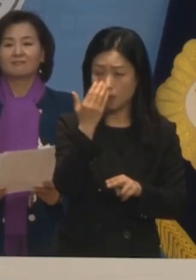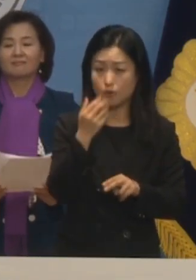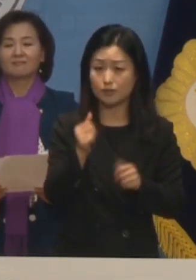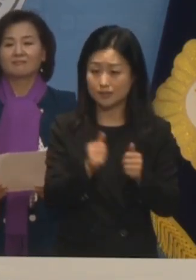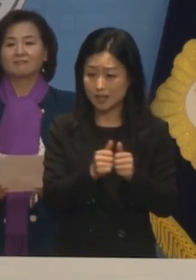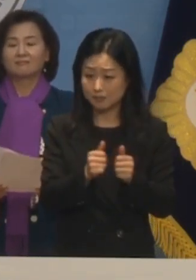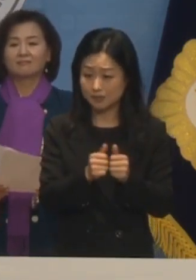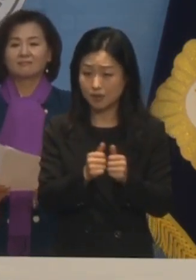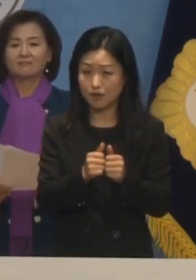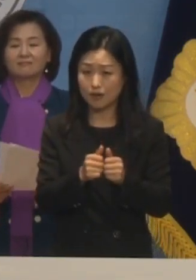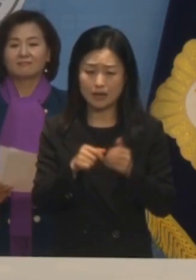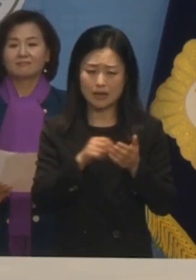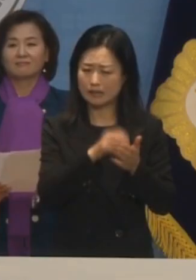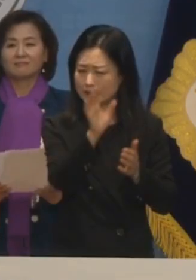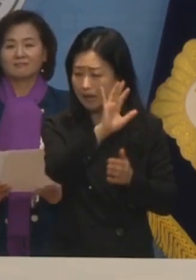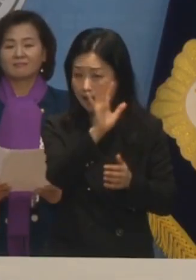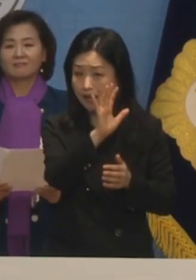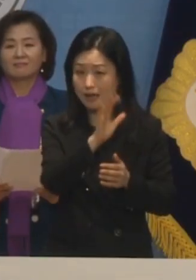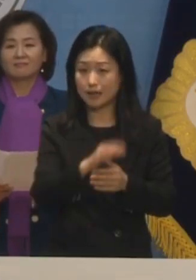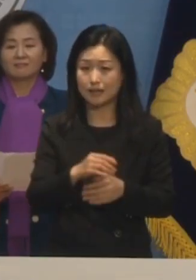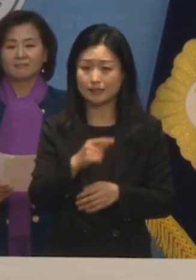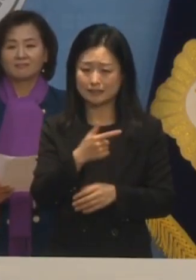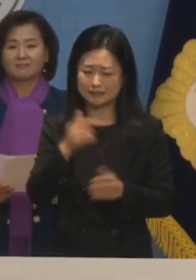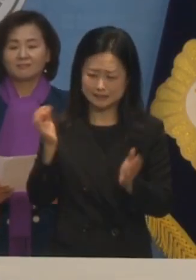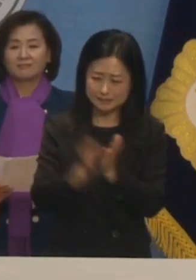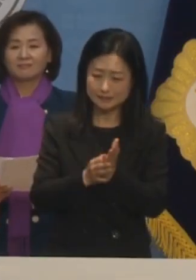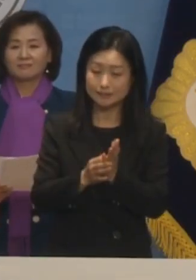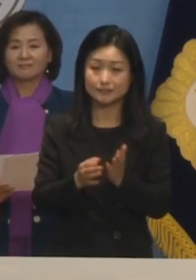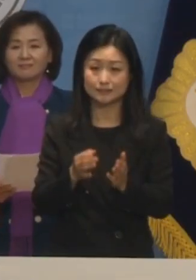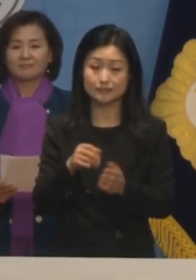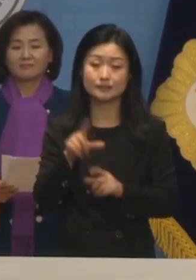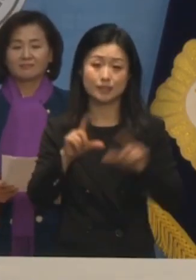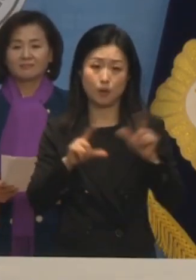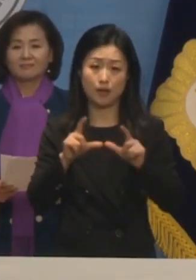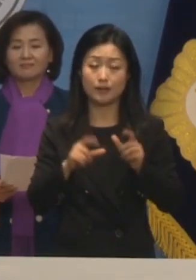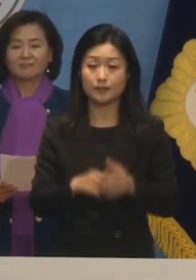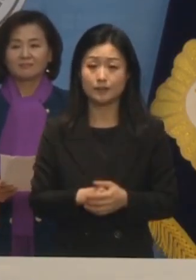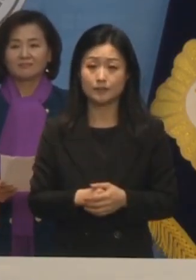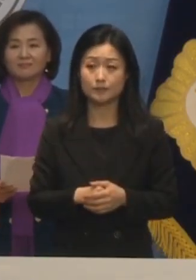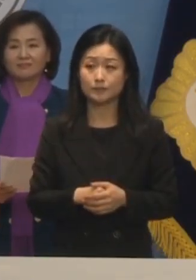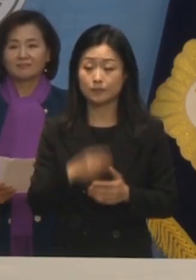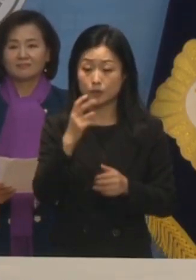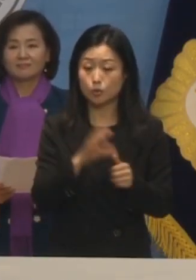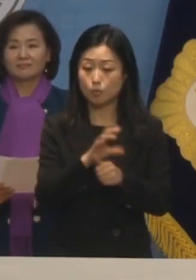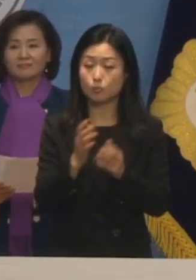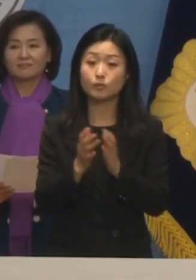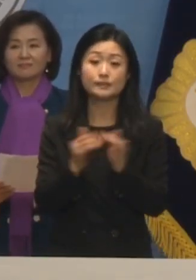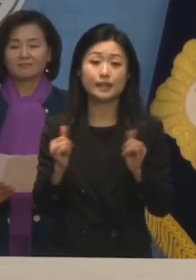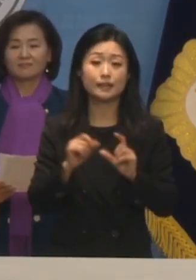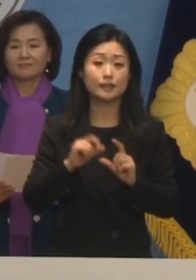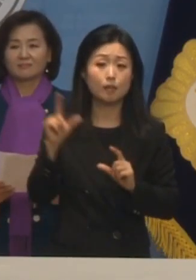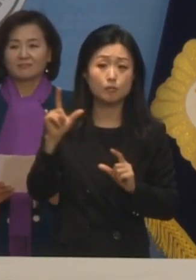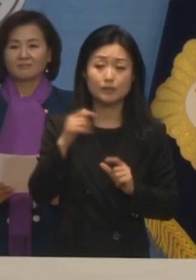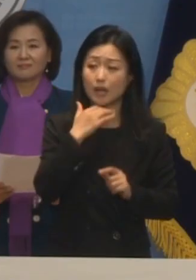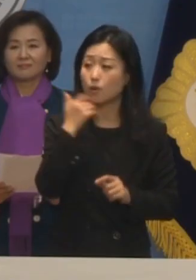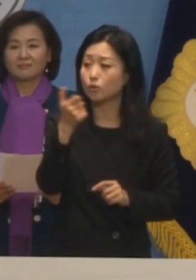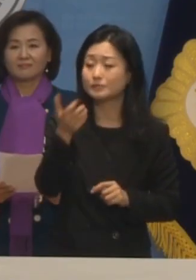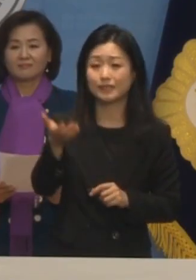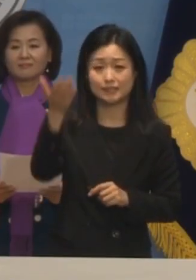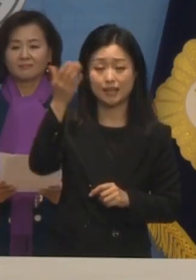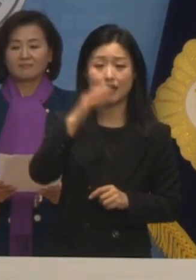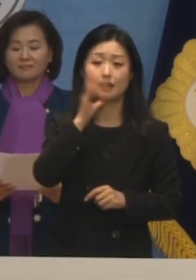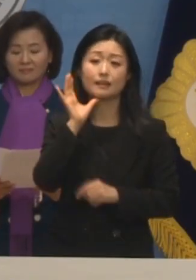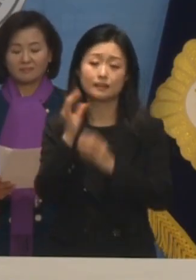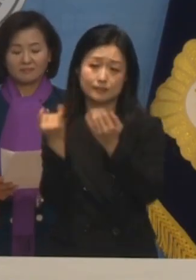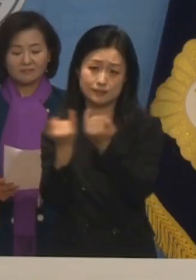남성이 입직하지 않는 질 낮은 일자리가 되었습니다. 돌봄 노동자의 다수는 50대 이상의